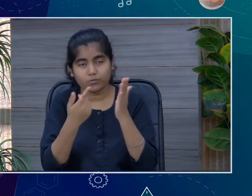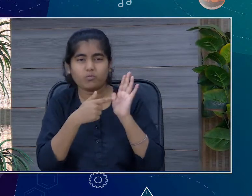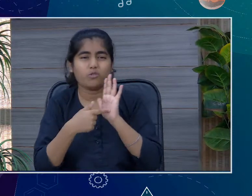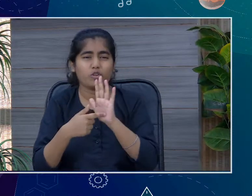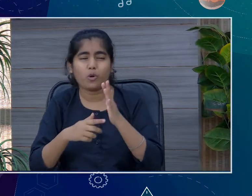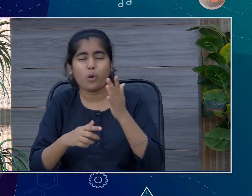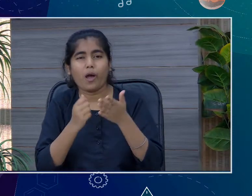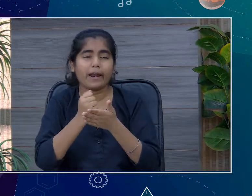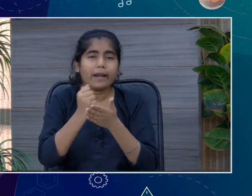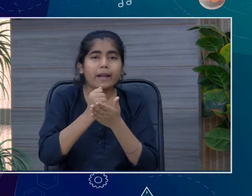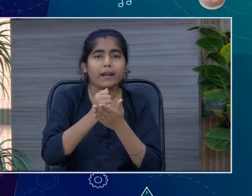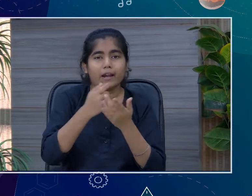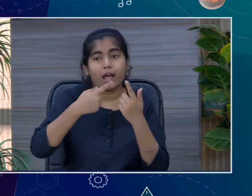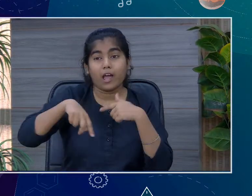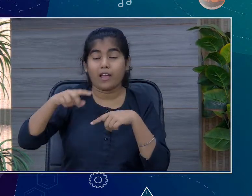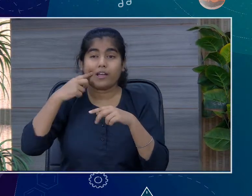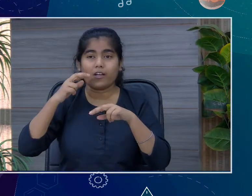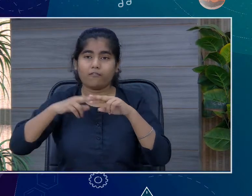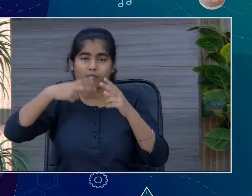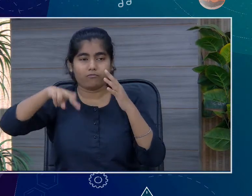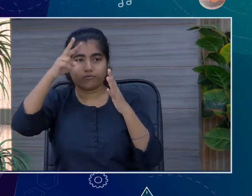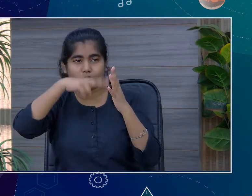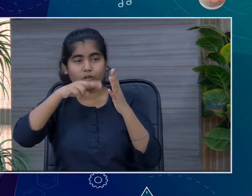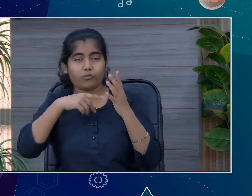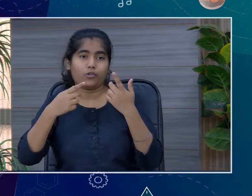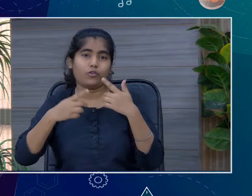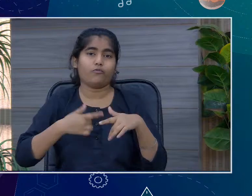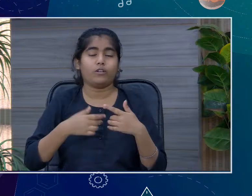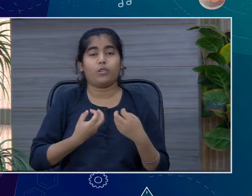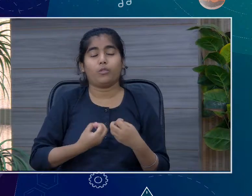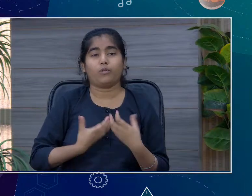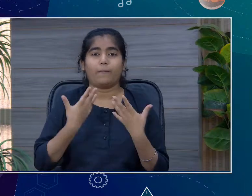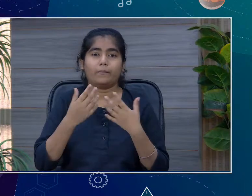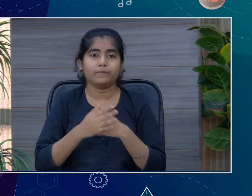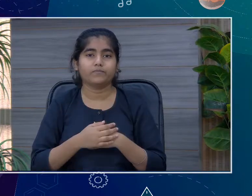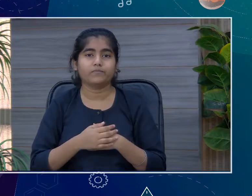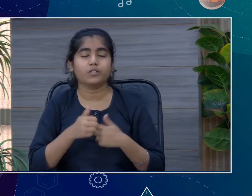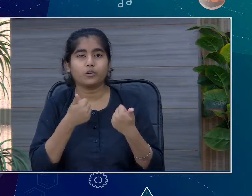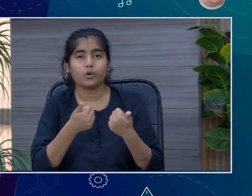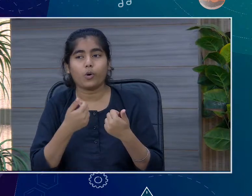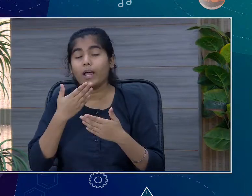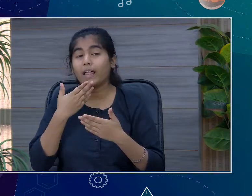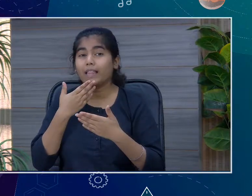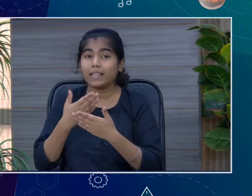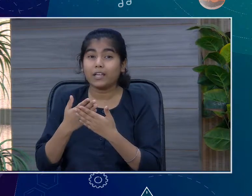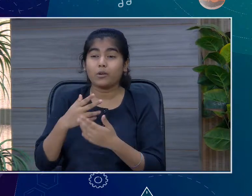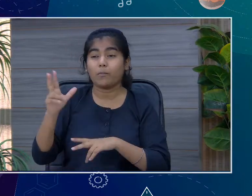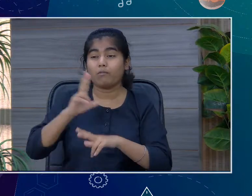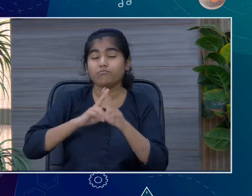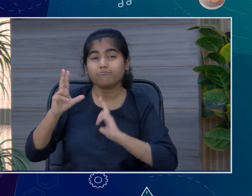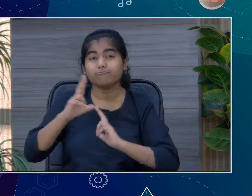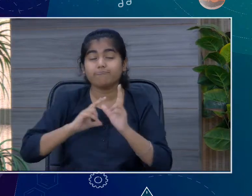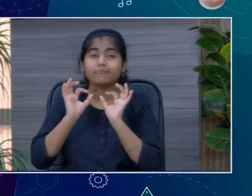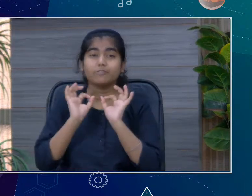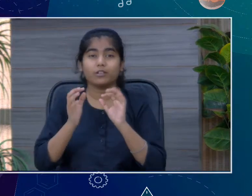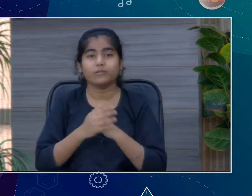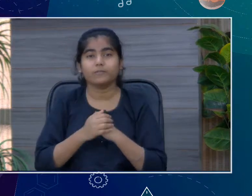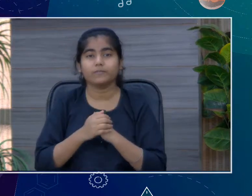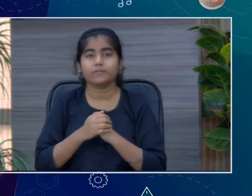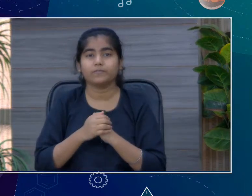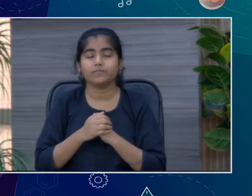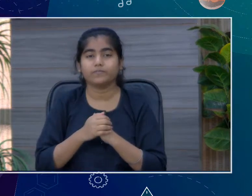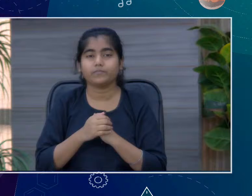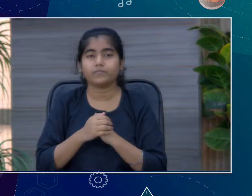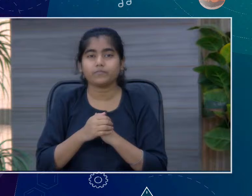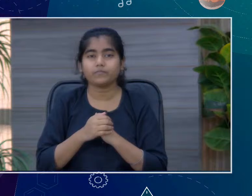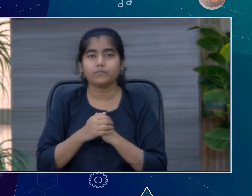कोशिश की. आप पढ़ेंगे तो आपको अच्छा लगेगा और भी आपका ज्ञान विकसित होगा. बहुत बहुत शुक्रिया डॉक्टर कौशिक, आपने इतनी अच्छी बातें हमारे ऑडियंस को बताई. लेट्स